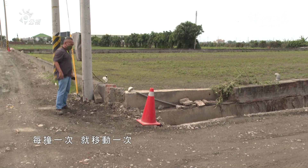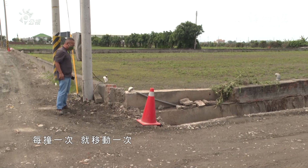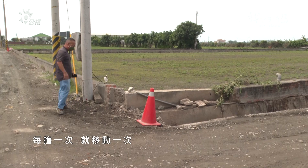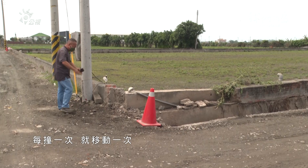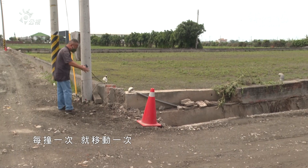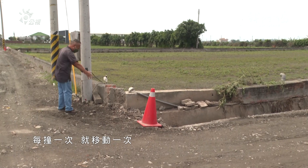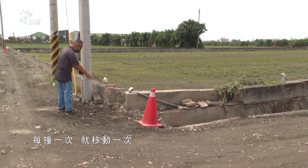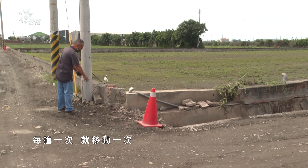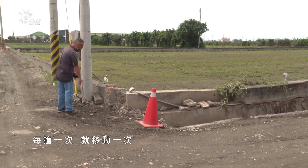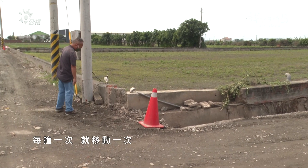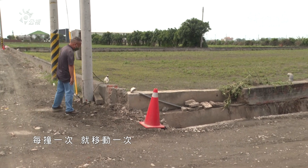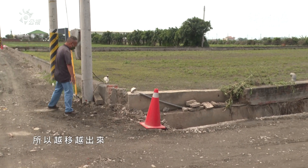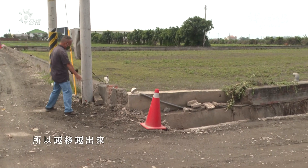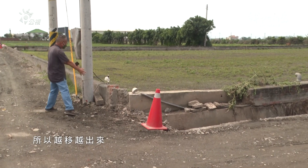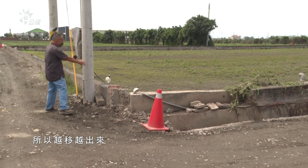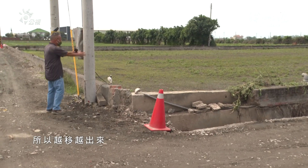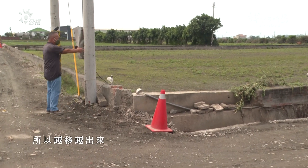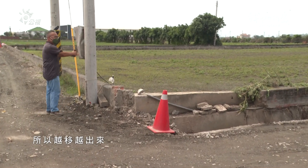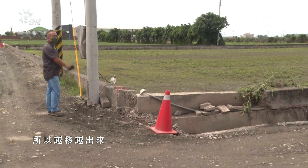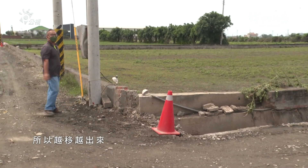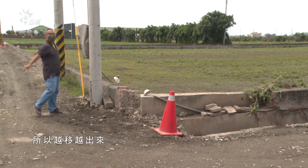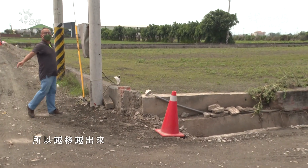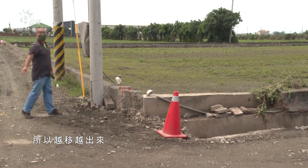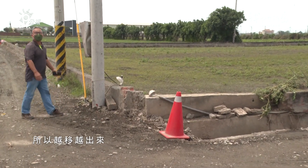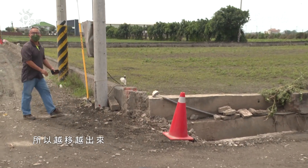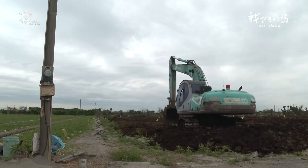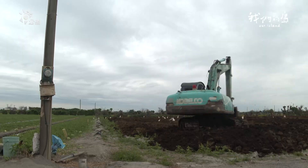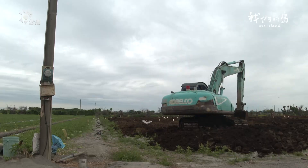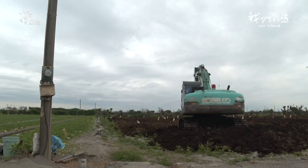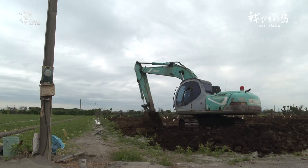每动一遍就刷一遍，所以愈刷就愈出来。